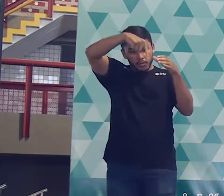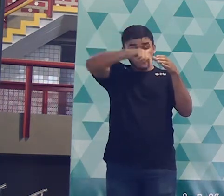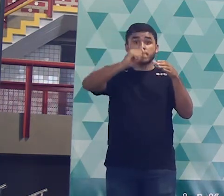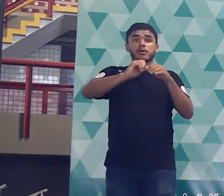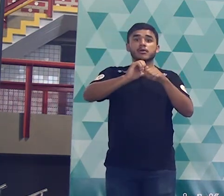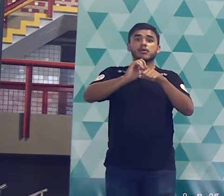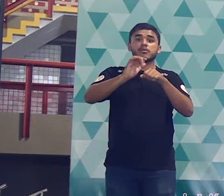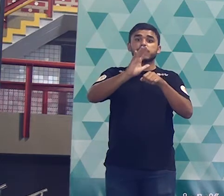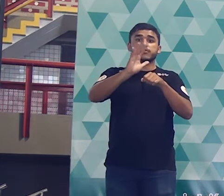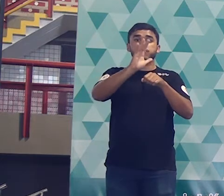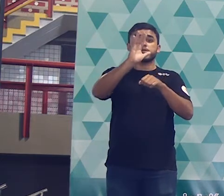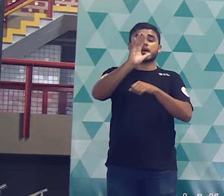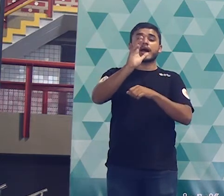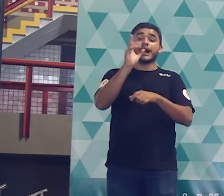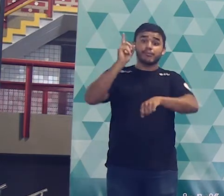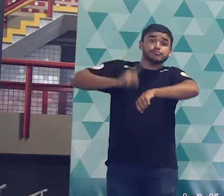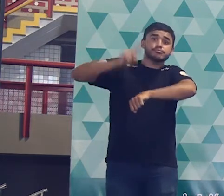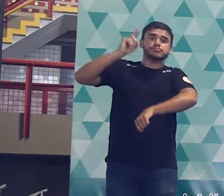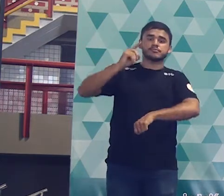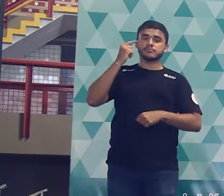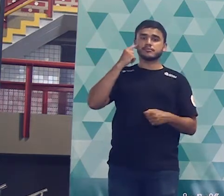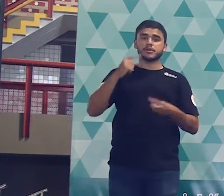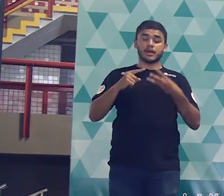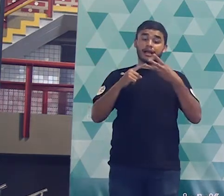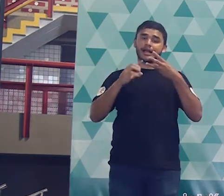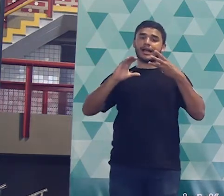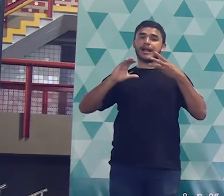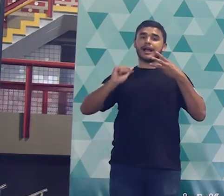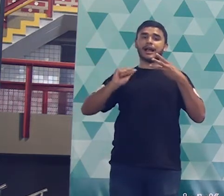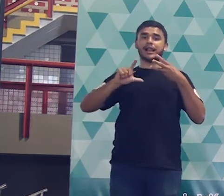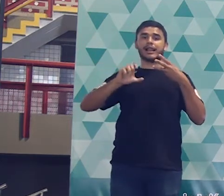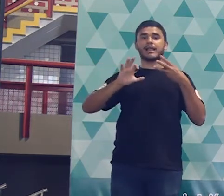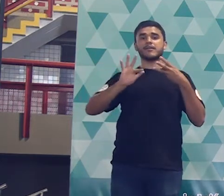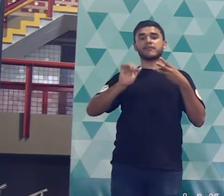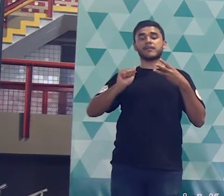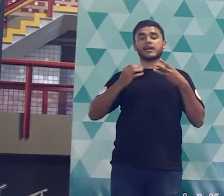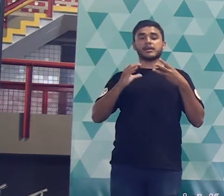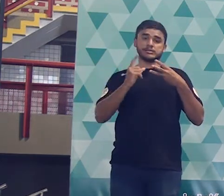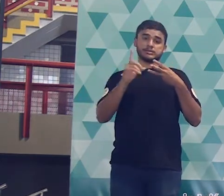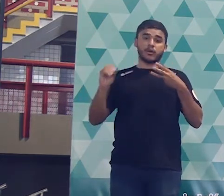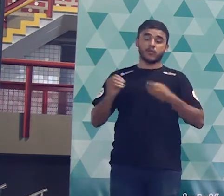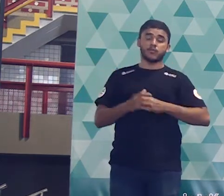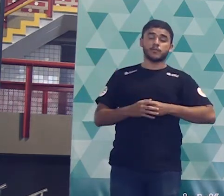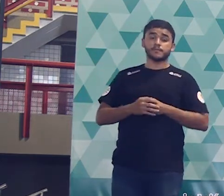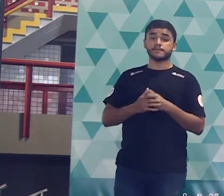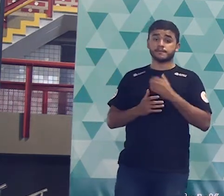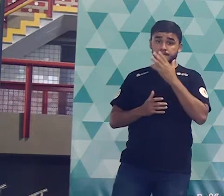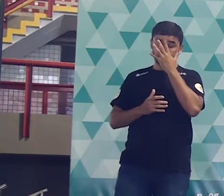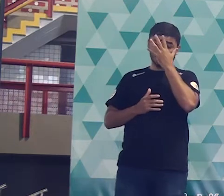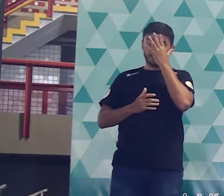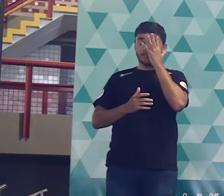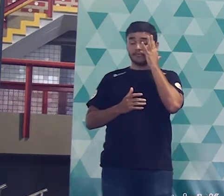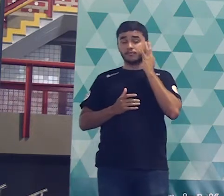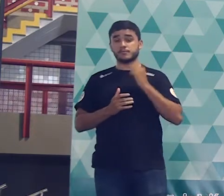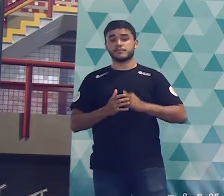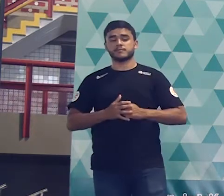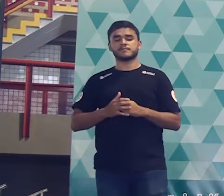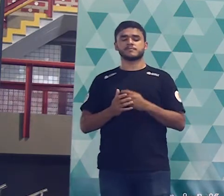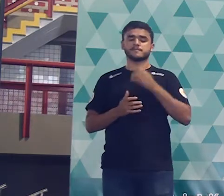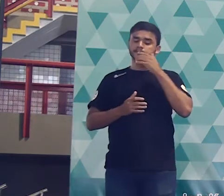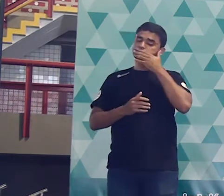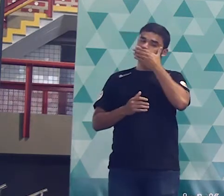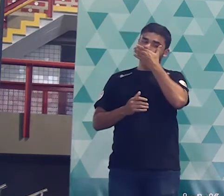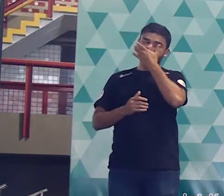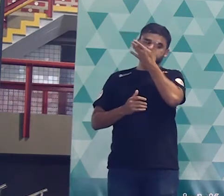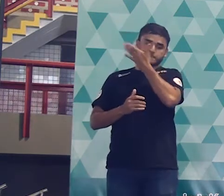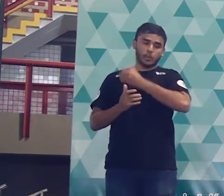de calefação. Agora, galera, para esse processo de vaporização acontecer, tem um critério